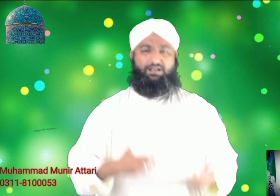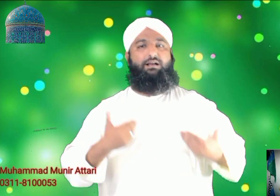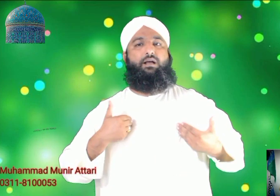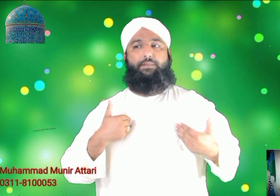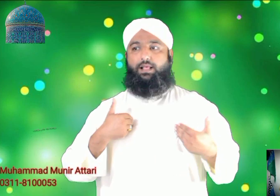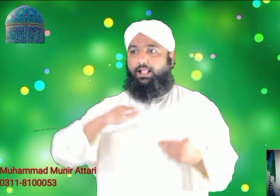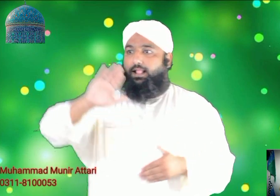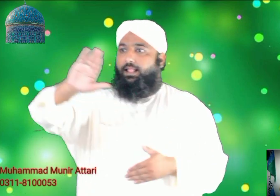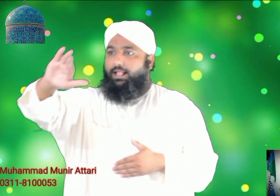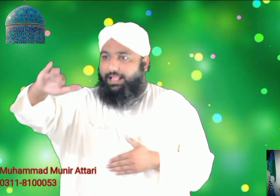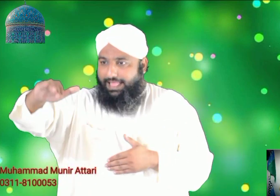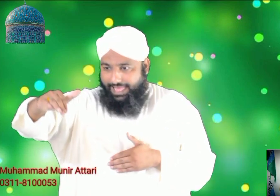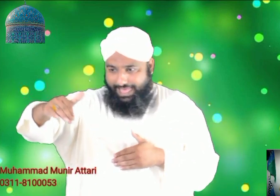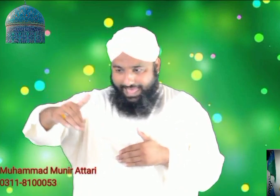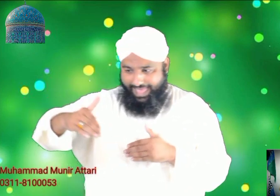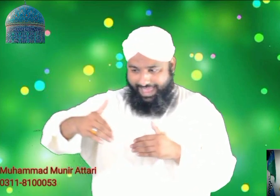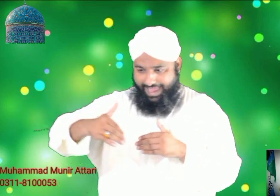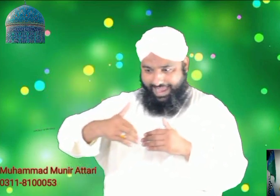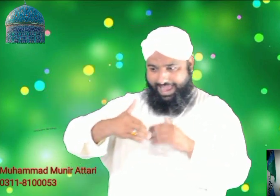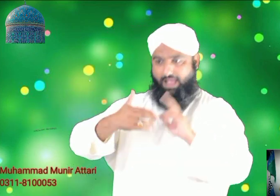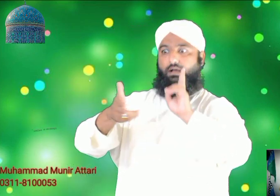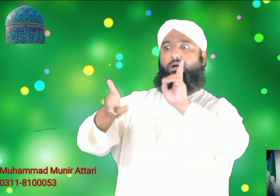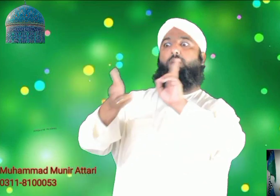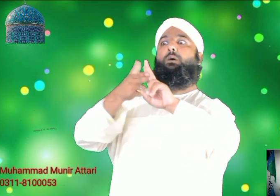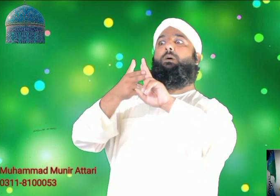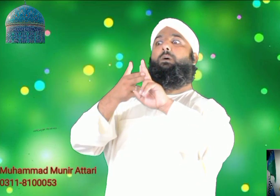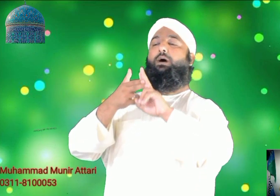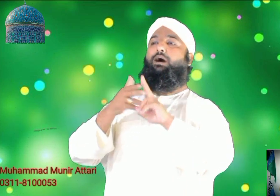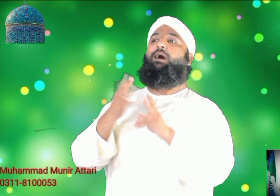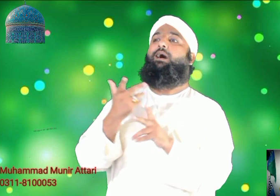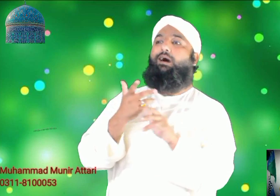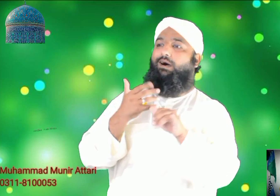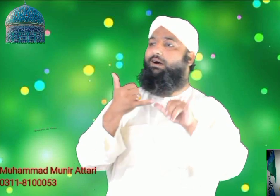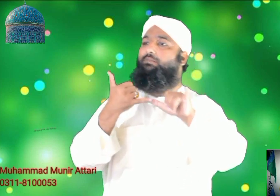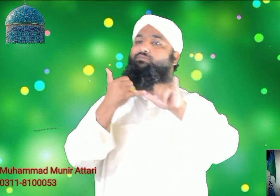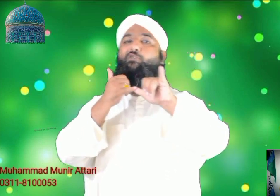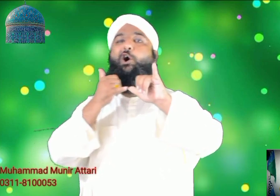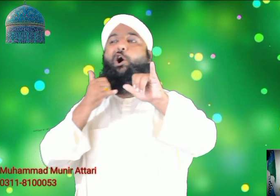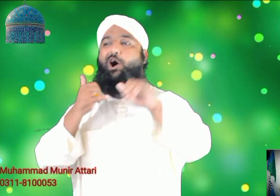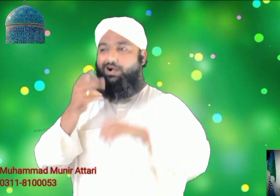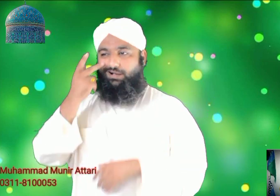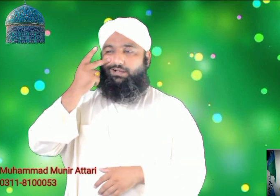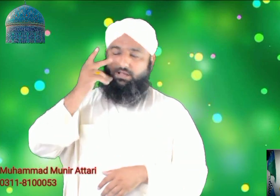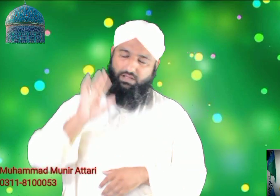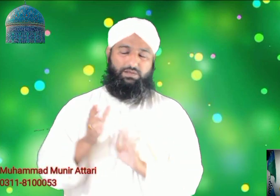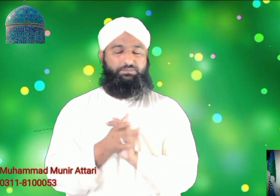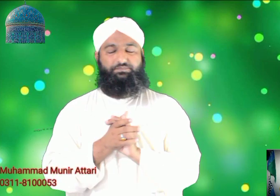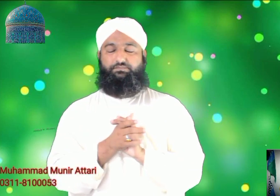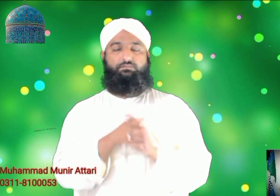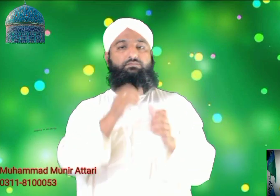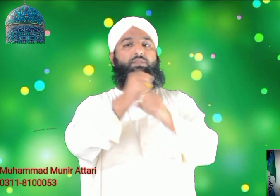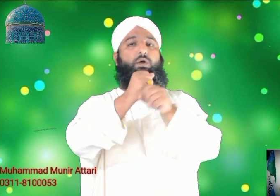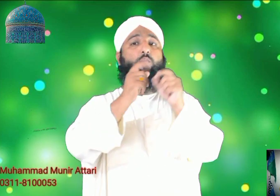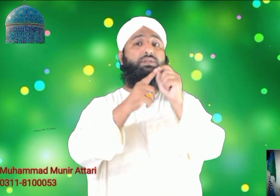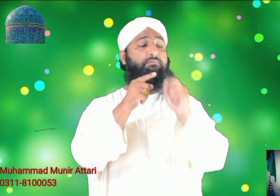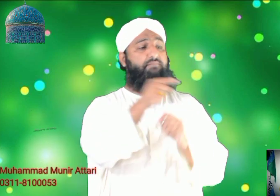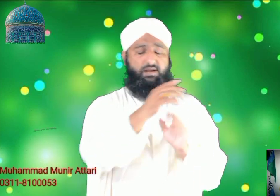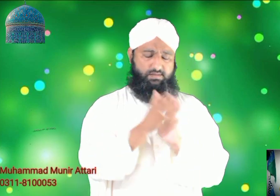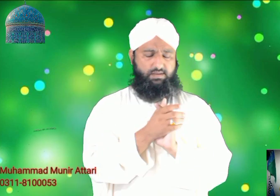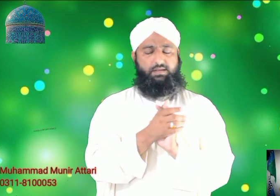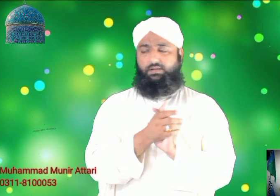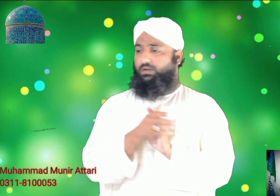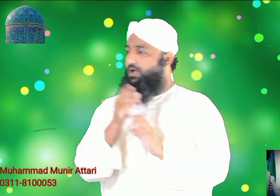نا تو اس کو ہماری اصلیت پتہ چلے. دور سے تو سارے اچھے لگتے ہیں. ایک شخصیت کہہ رہی ہے کہ میں نے غوث پاک کے ساتھ کچھ راتیں